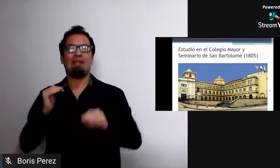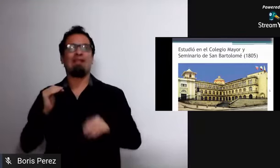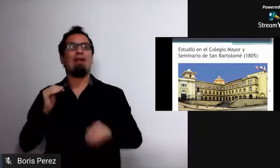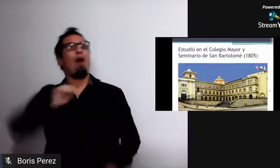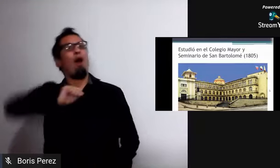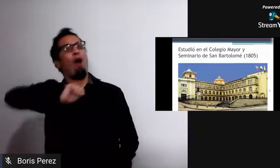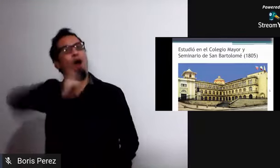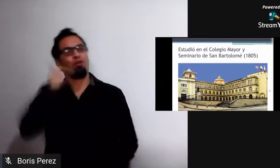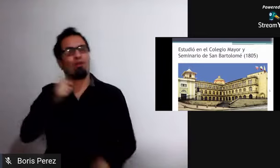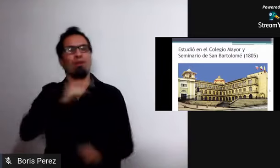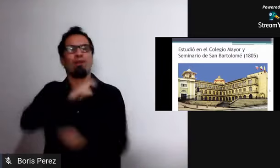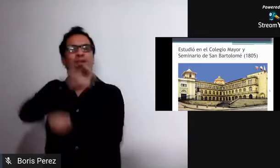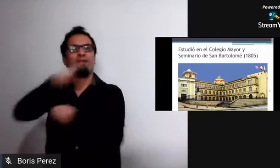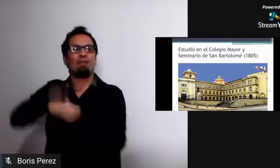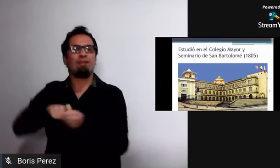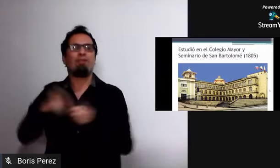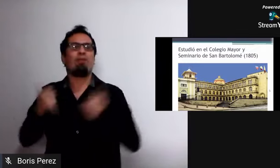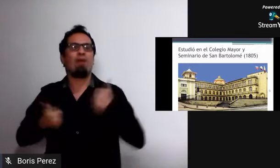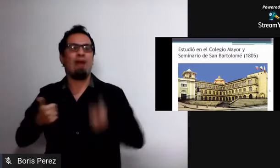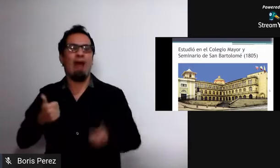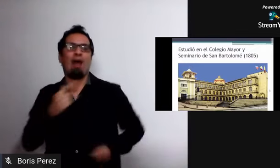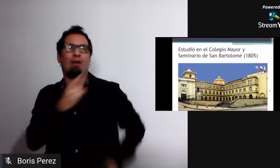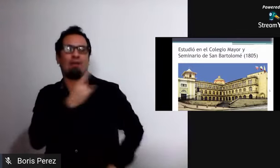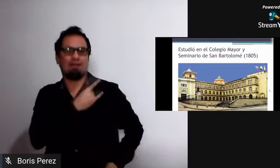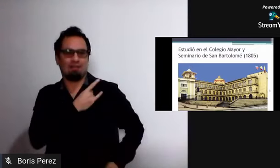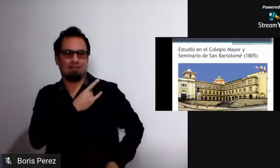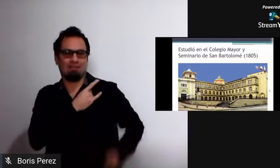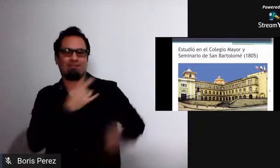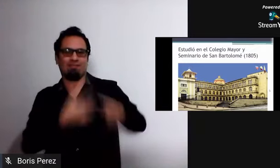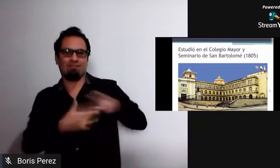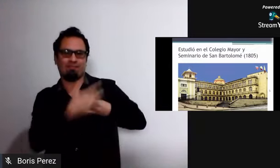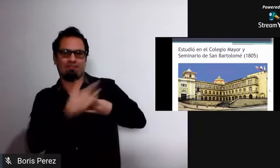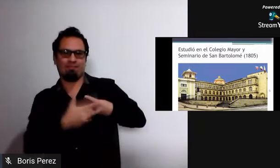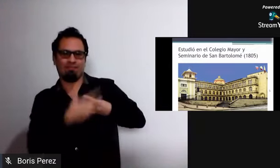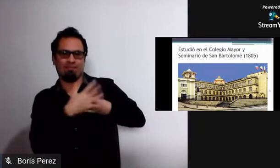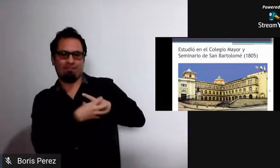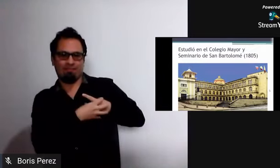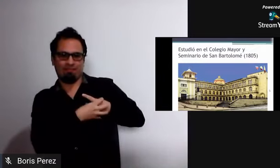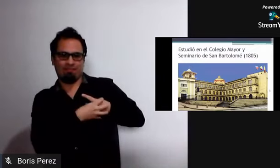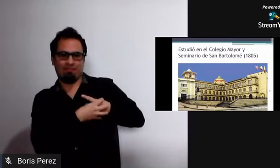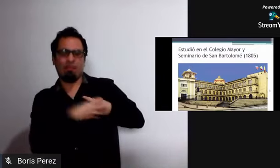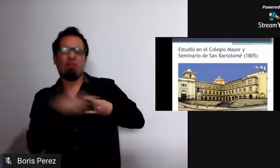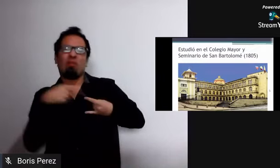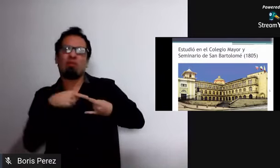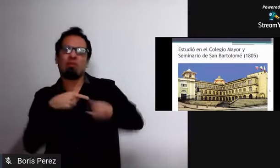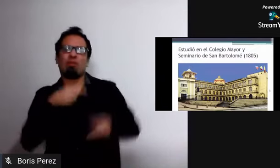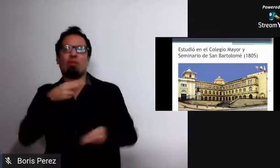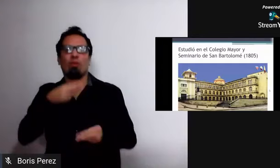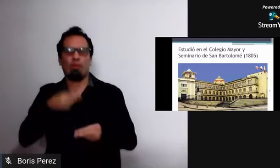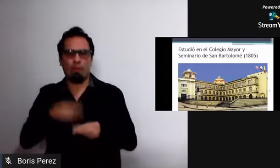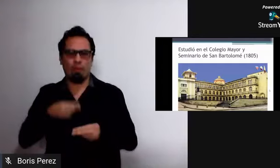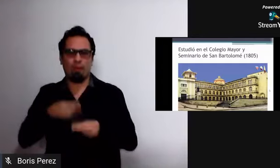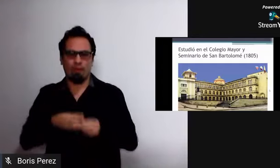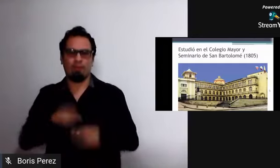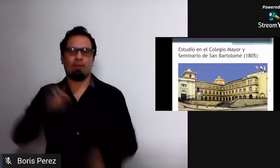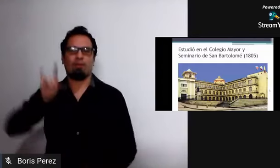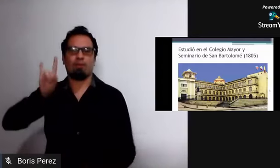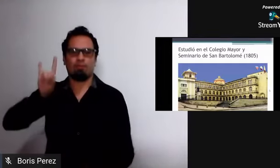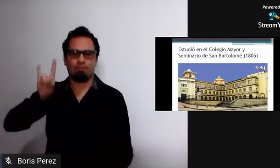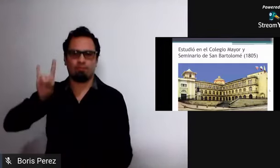decir que se graduó, porque pues en esa época era diferente el sistema, pero entonces digamos que en esa